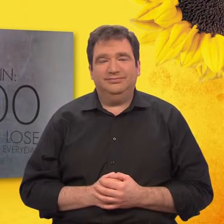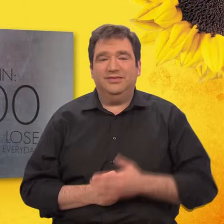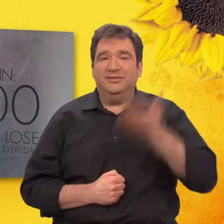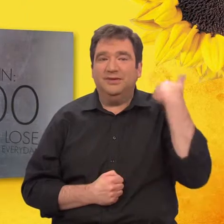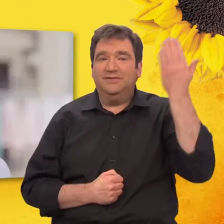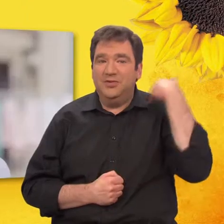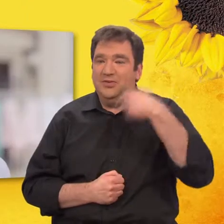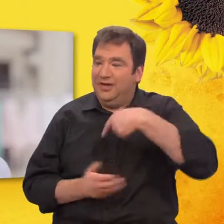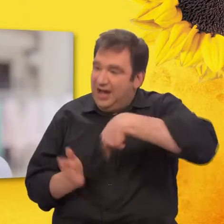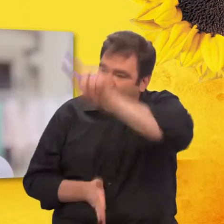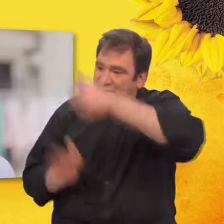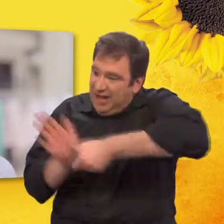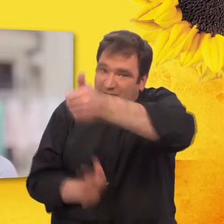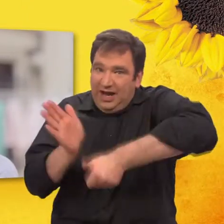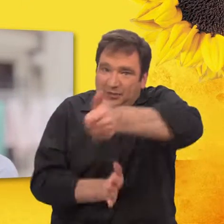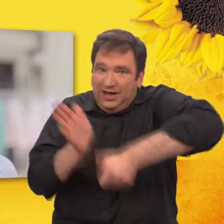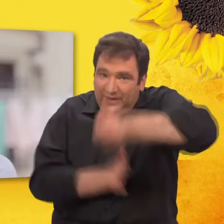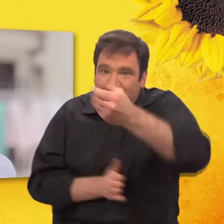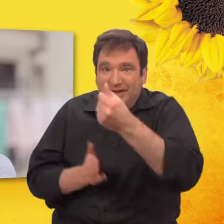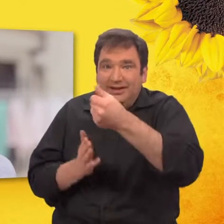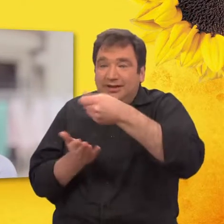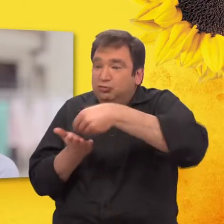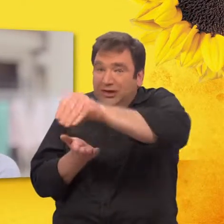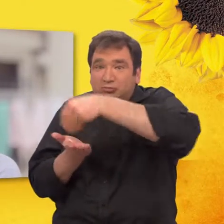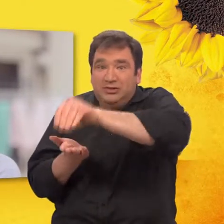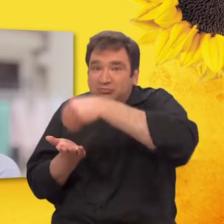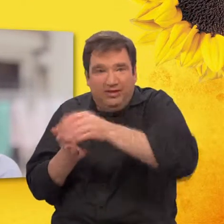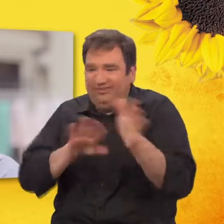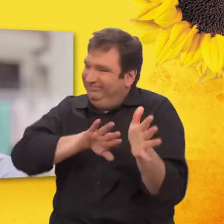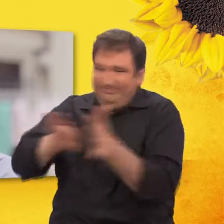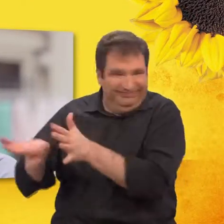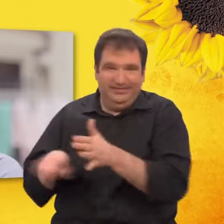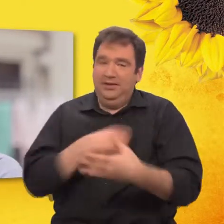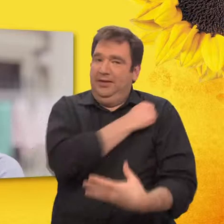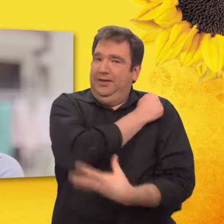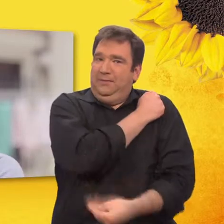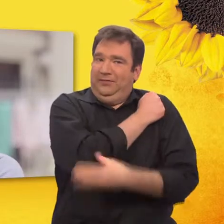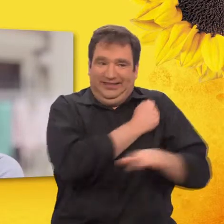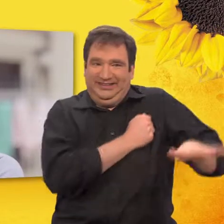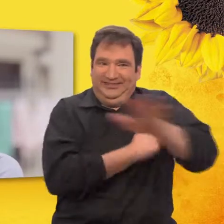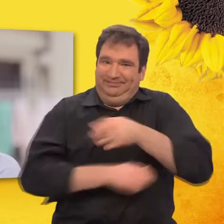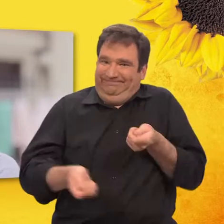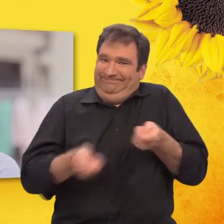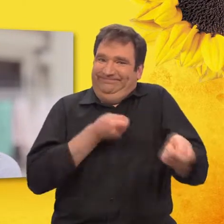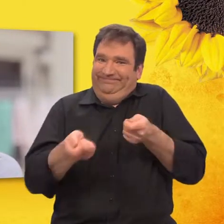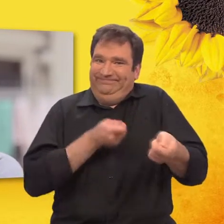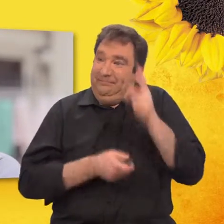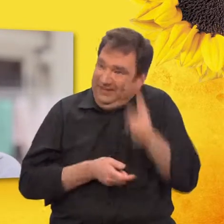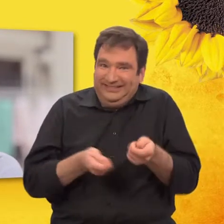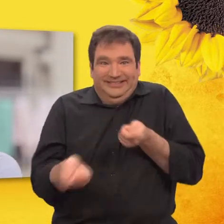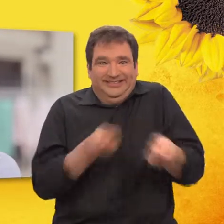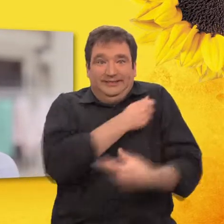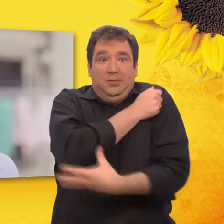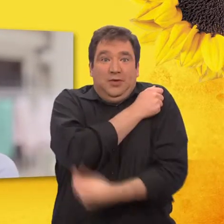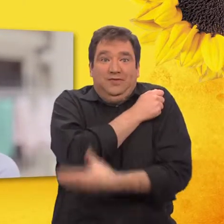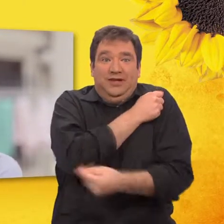Lo que empezó con un tema de desahucios, lo que es un tema de alquiler, cada vez más es un problema de gestión de la pobreza. O sea, ya nos vemos obligados a gestionar la